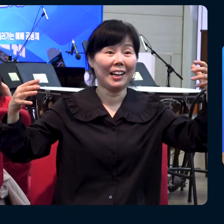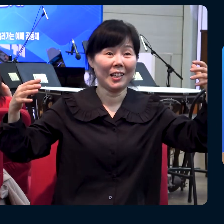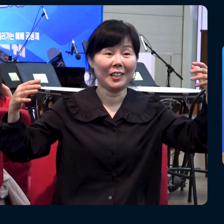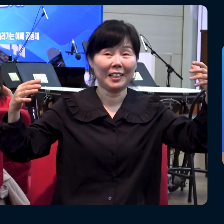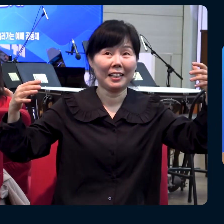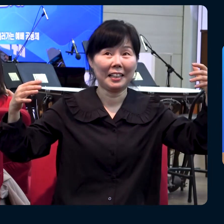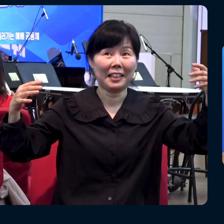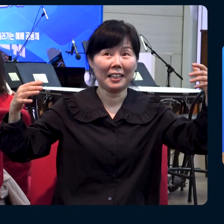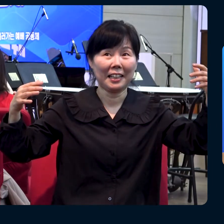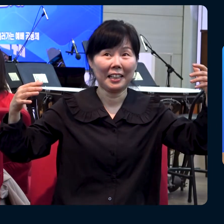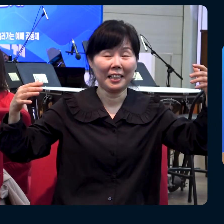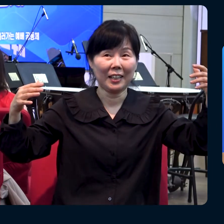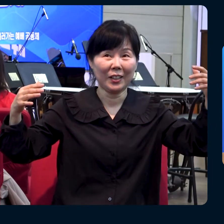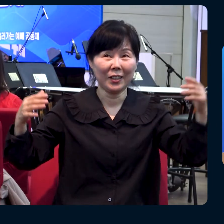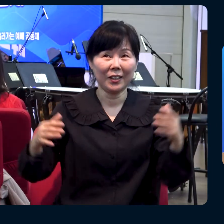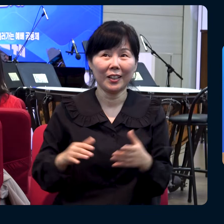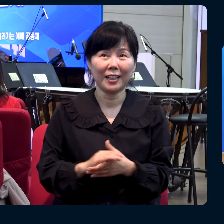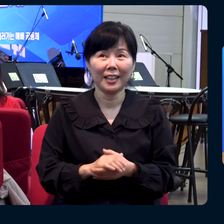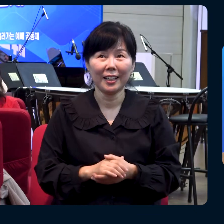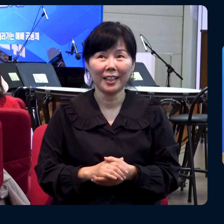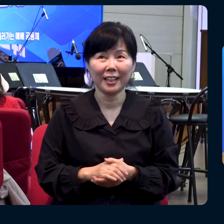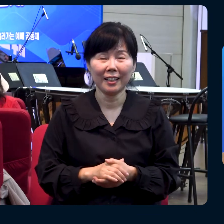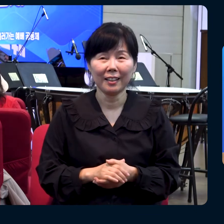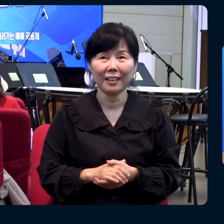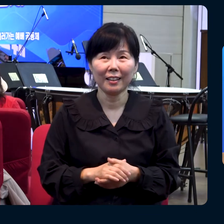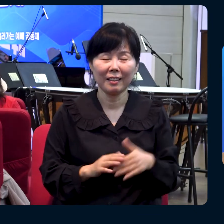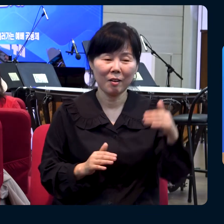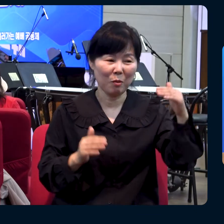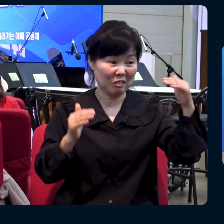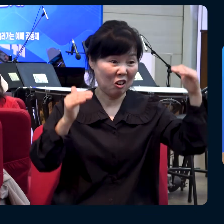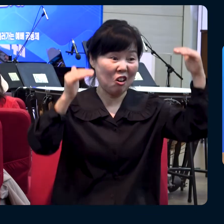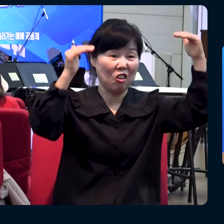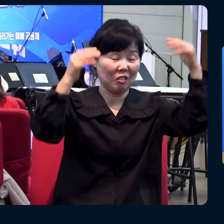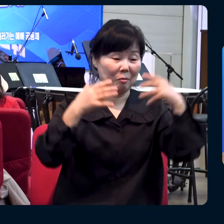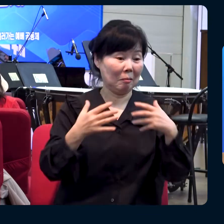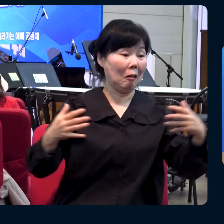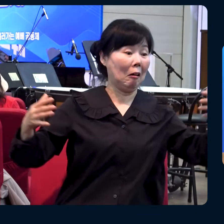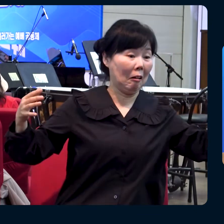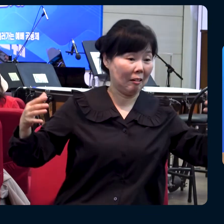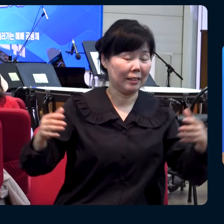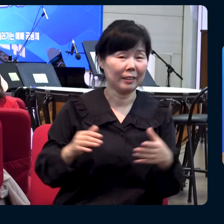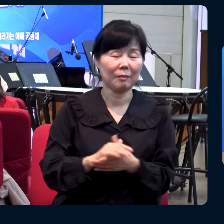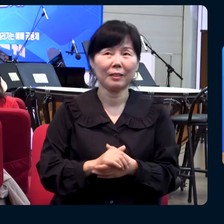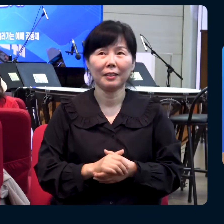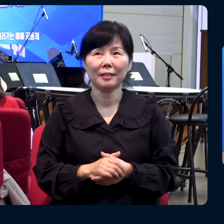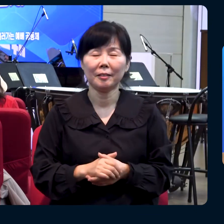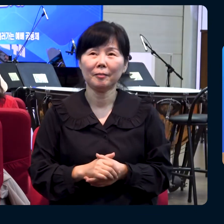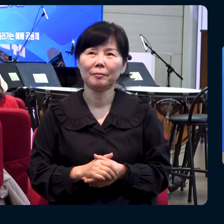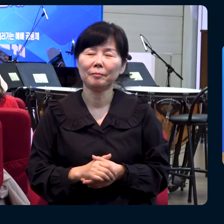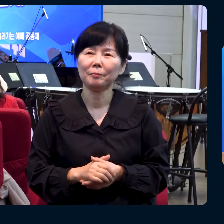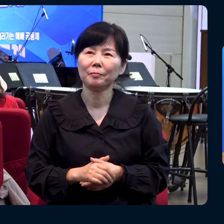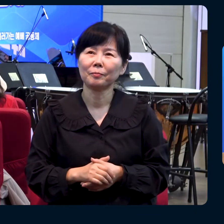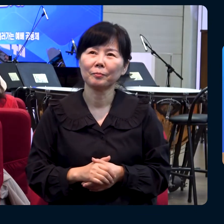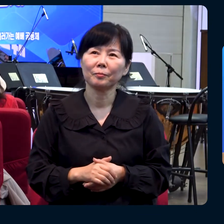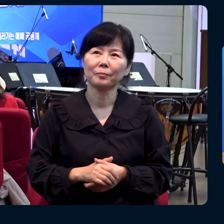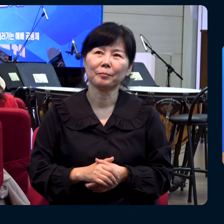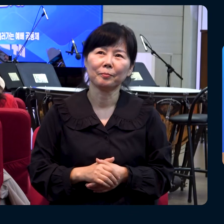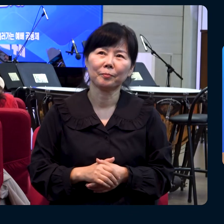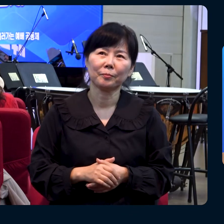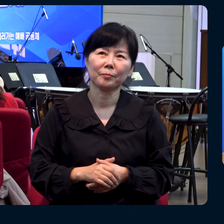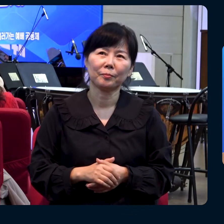흑인 마을에 가면 세탁소 하는 분이 그래, 한국 분이 6개 X를 봤대요. 제가 입으면 원피스입니다.